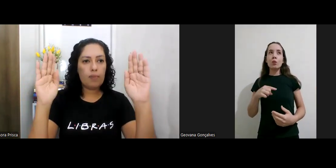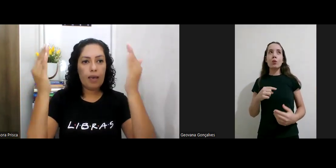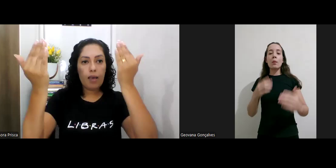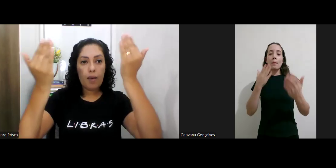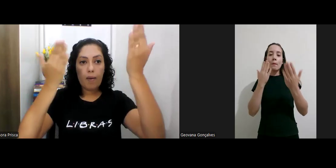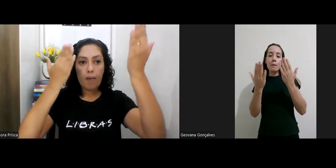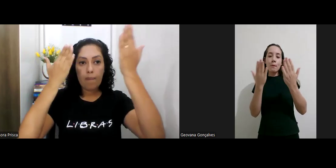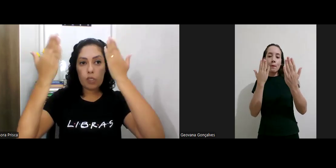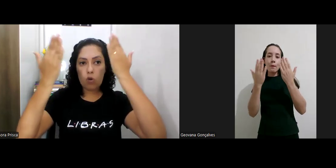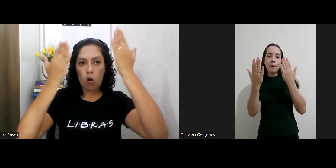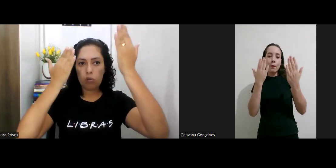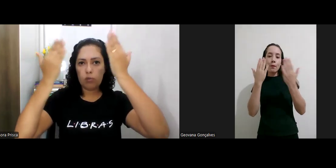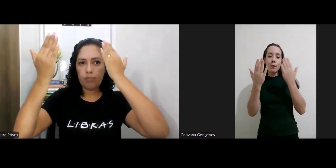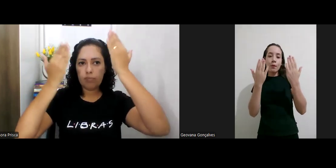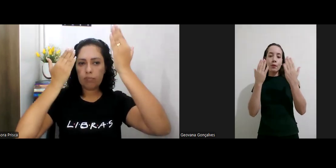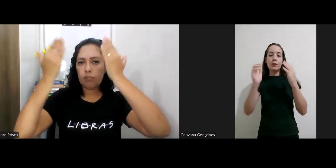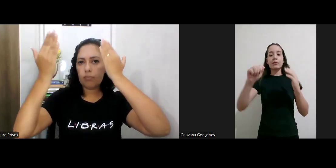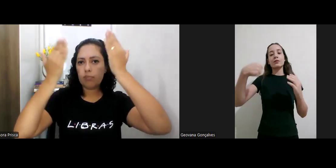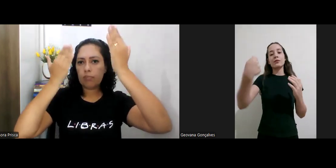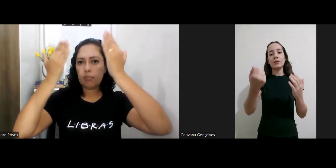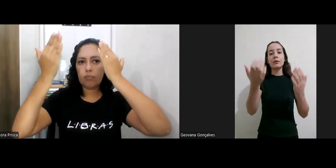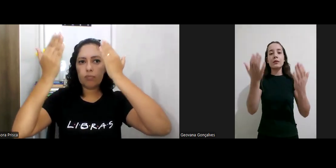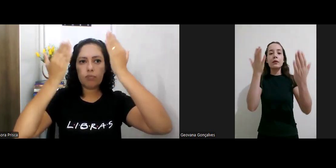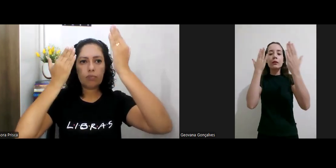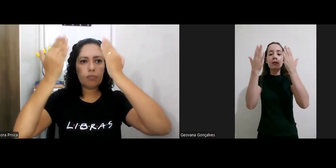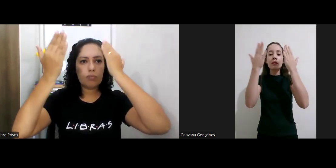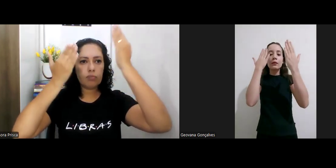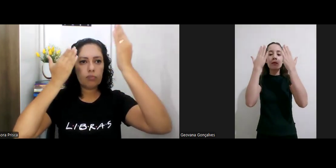Configuração da mão em B, psicólogo.